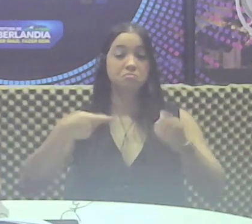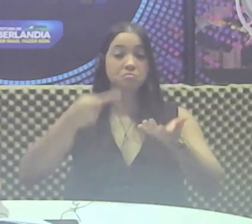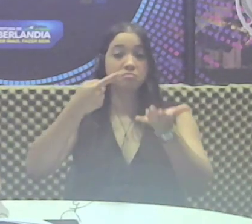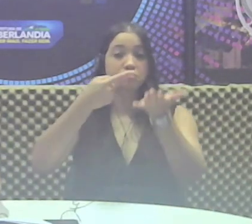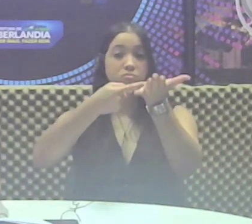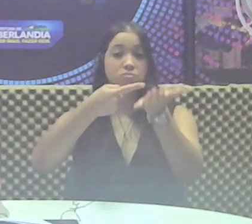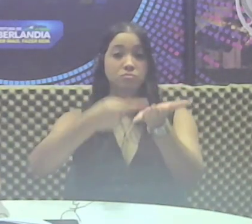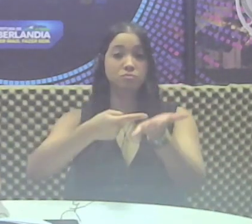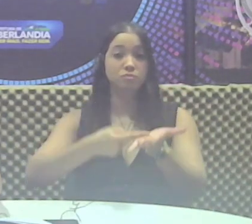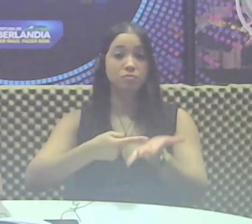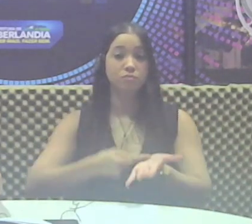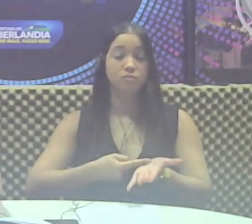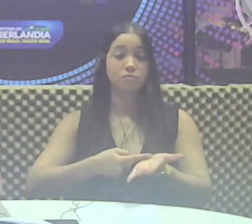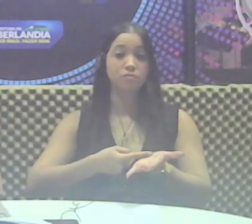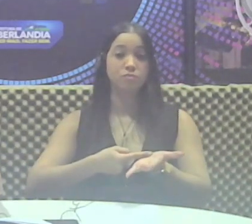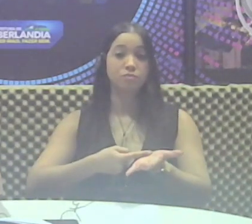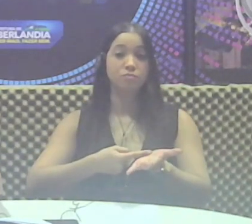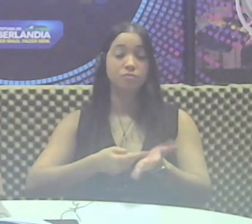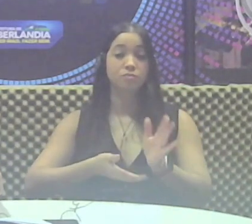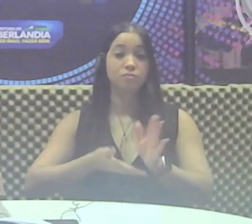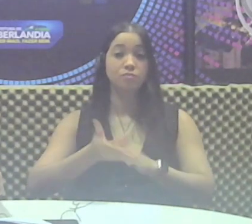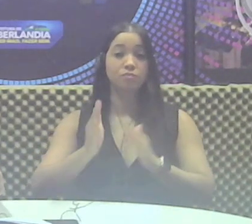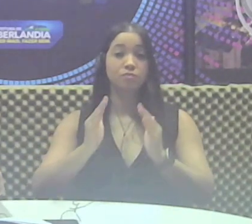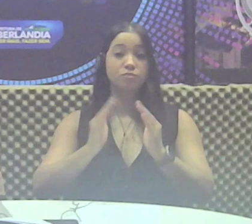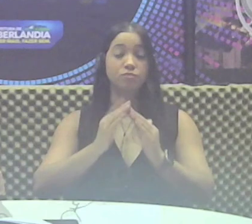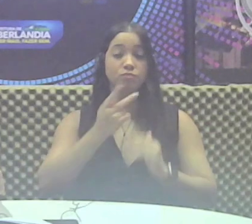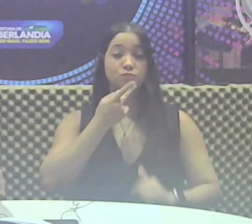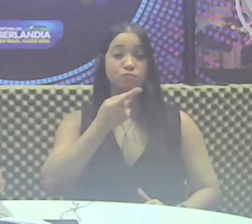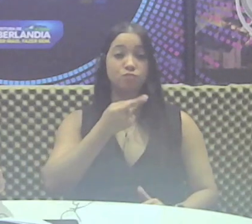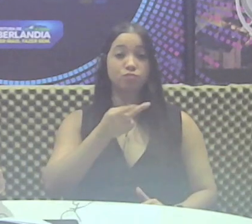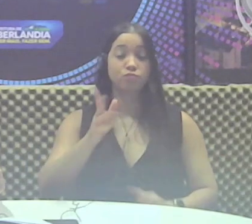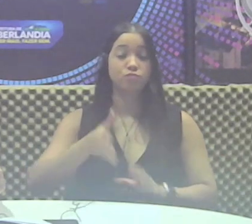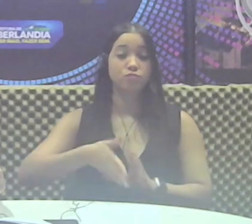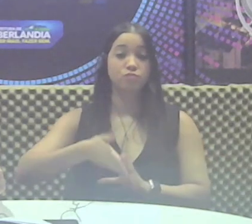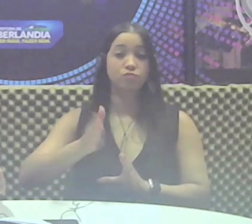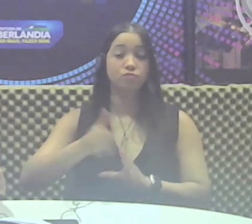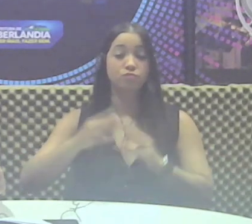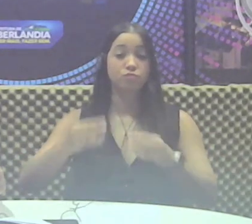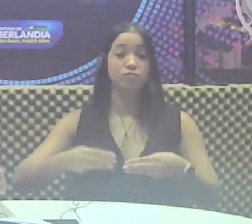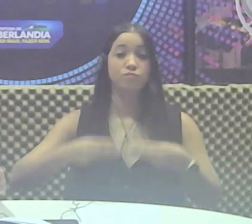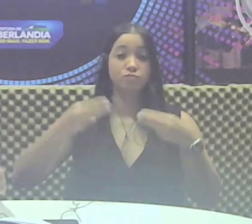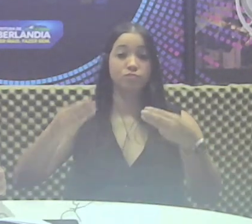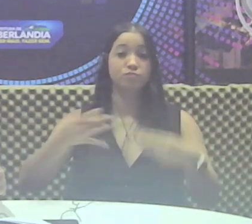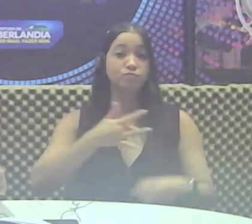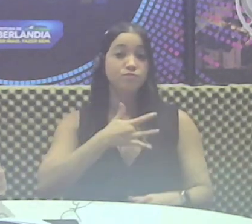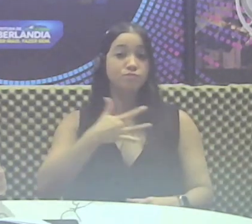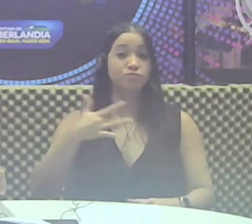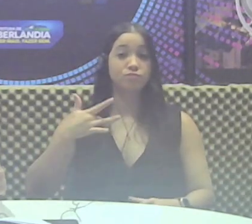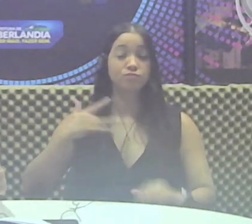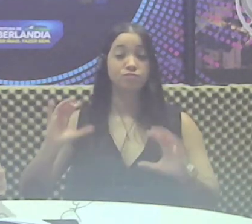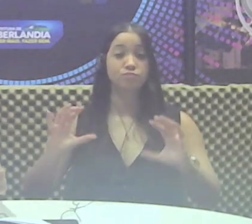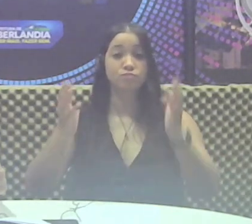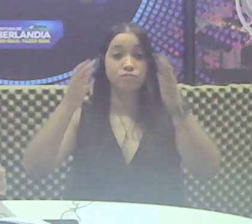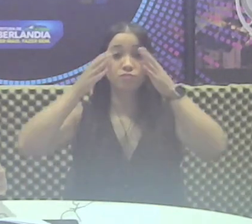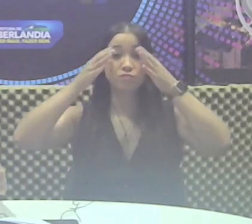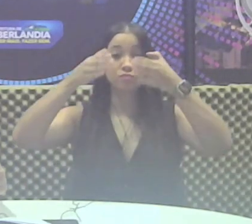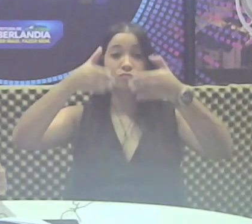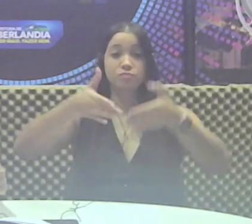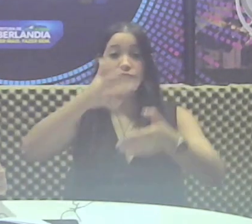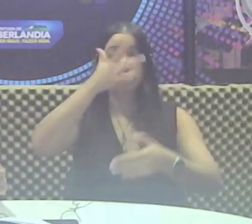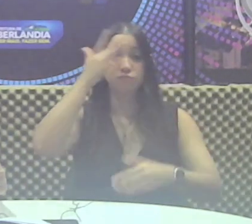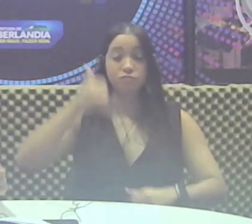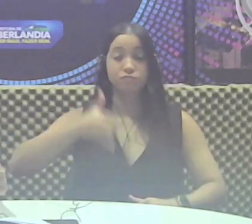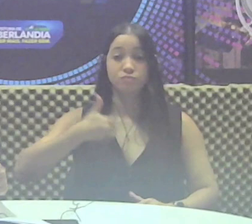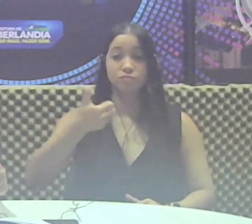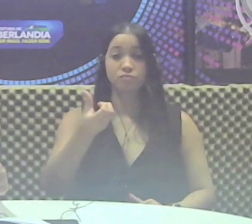o atendimento desse público em casa. Conforme a orientação do Ministério da Saúde, a campanha é voltada para pessoas com mais